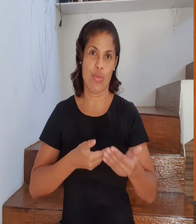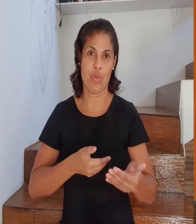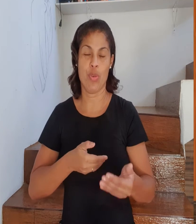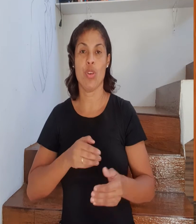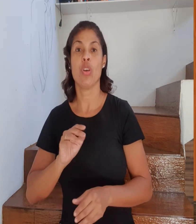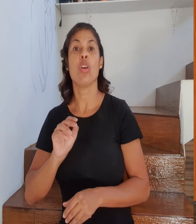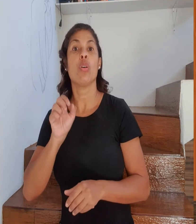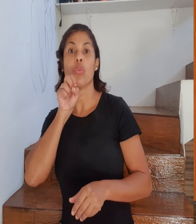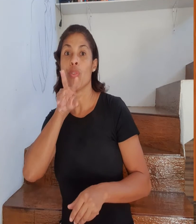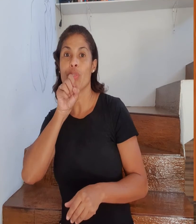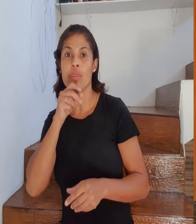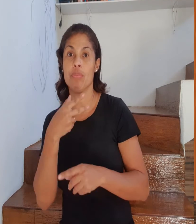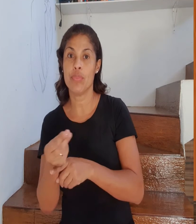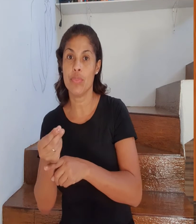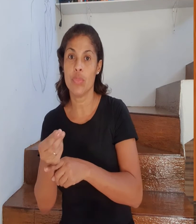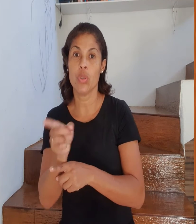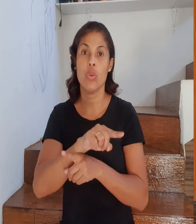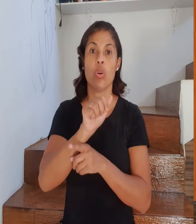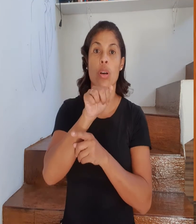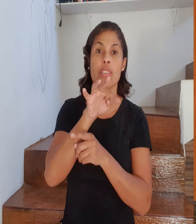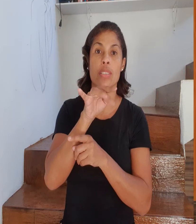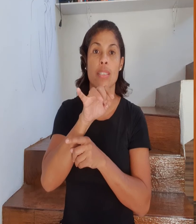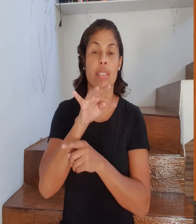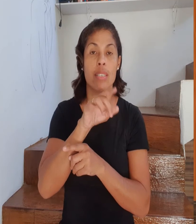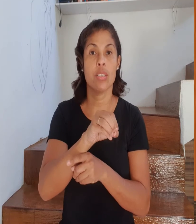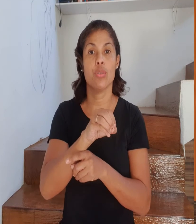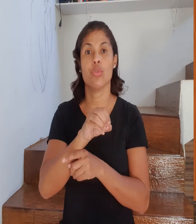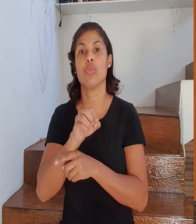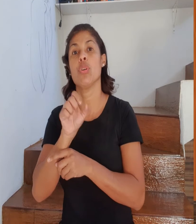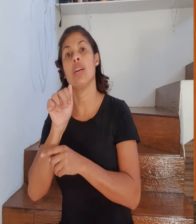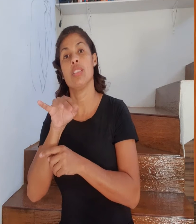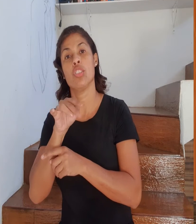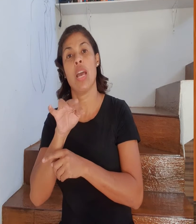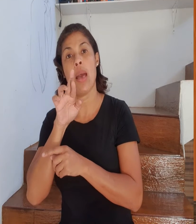antiofídico e antiescorpiônico e o soro antitetânico e antirrábico.